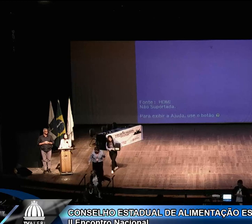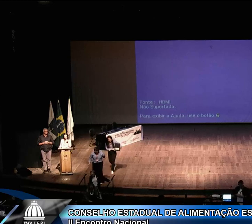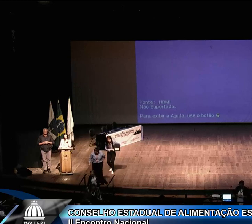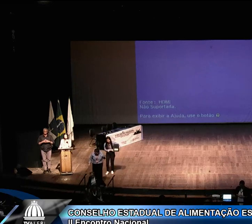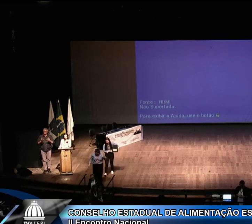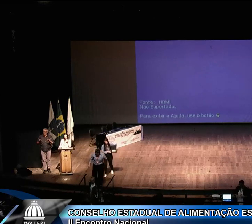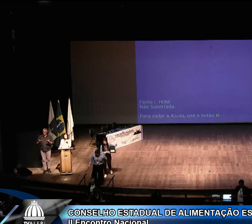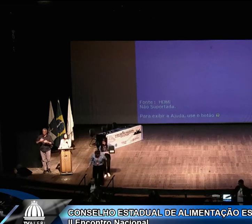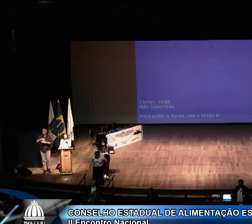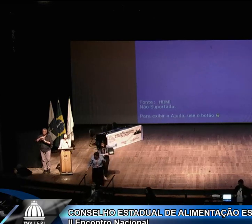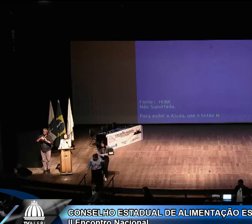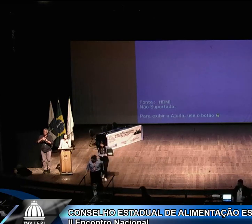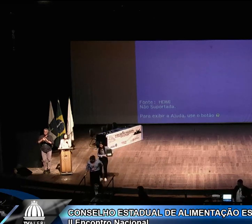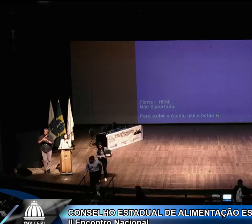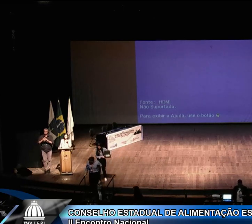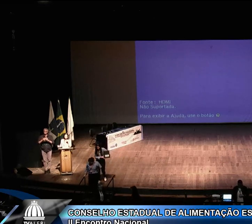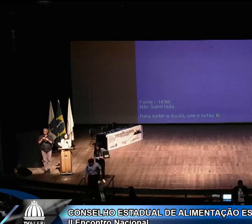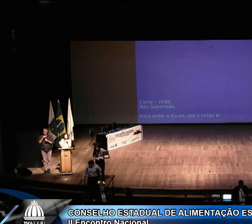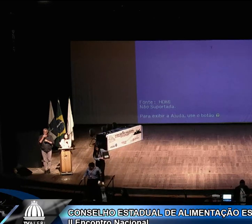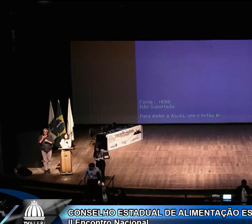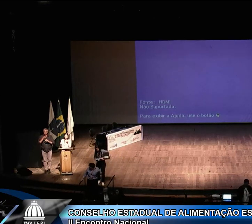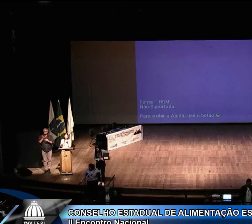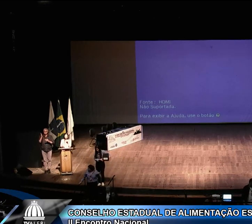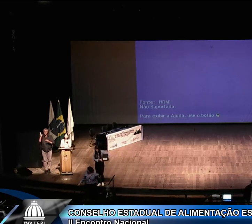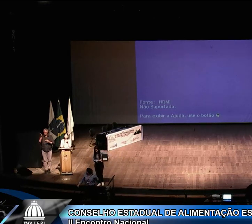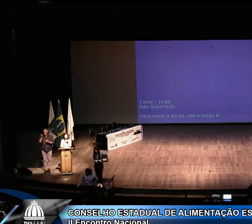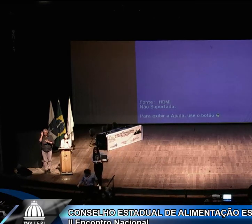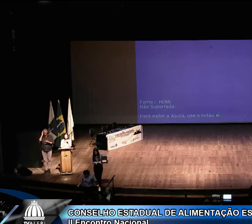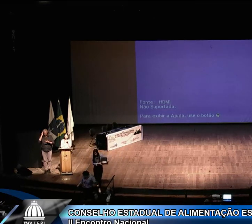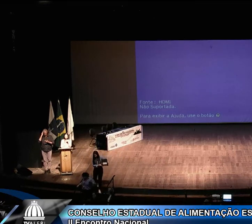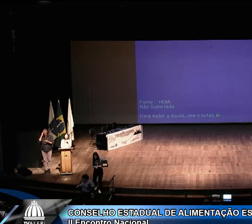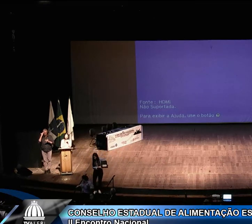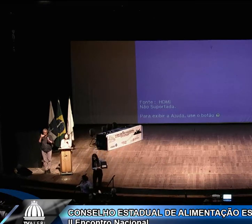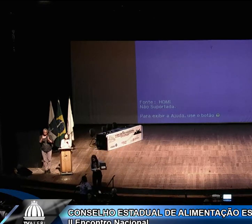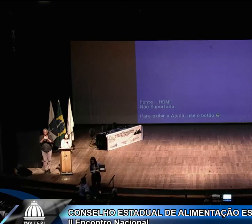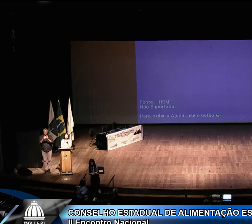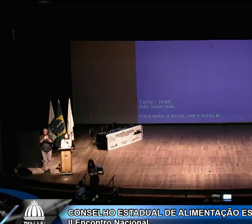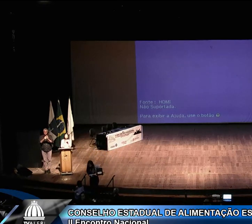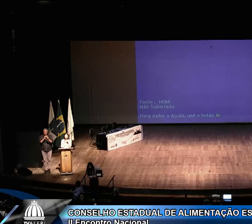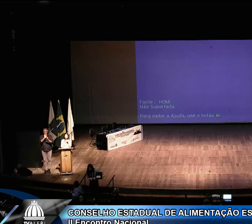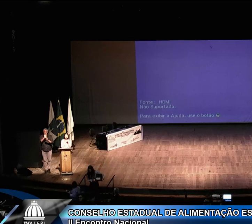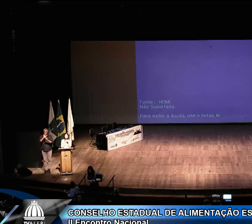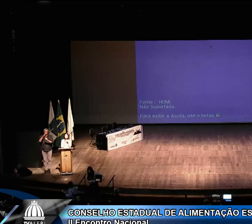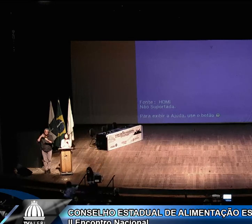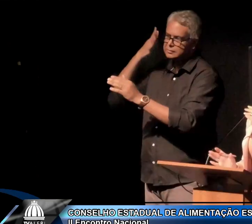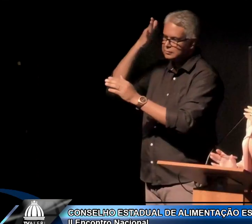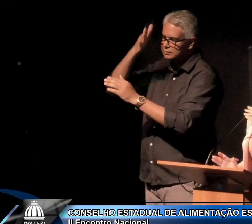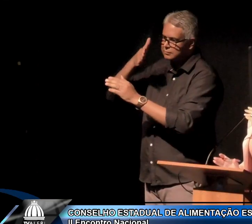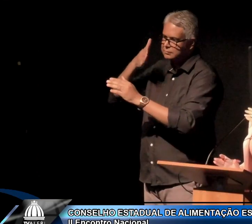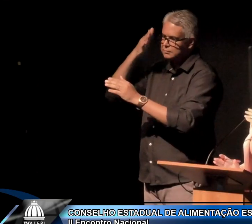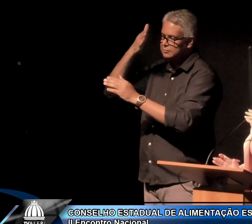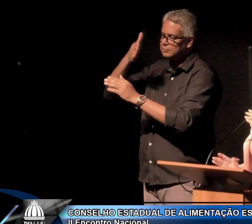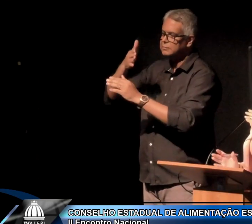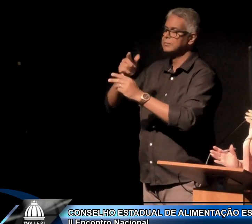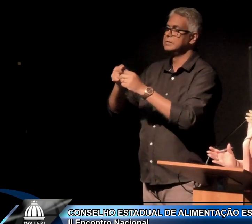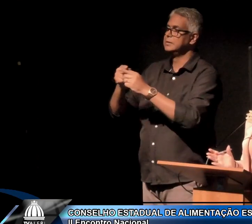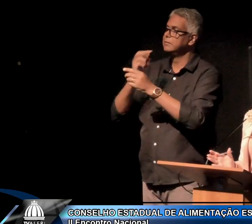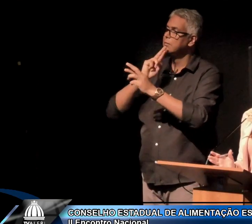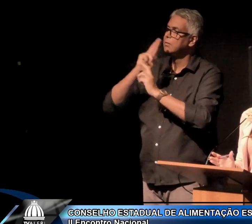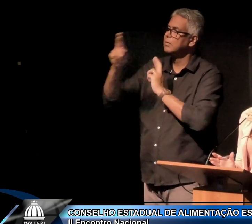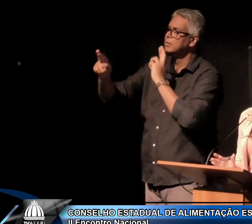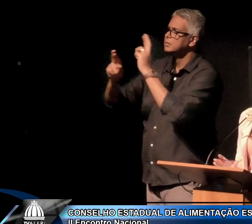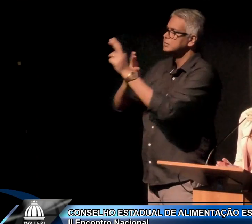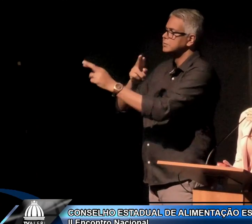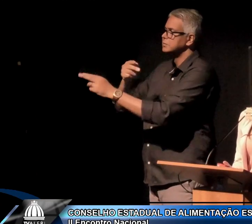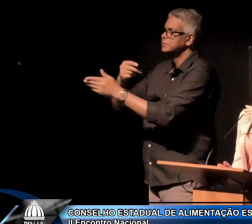senhoras e senhores como vocês já sabem ao final de cada palestra o palestrante estará respondendo as